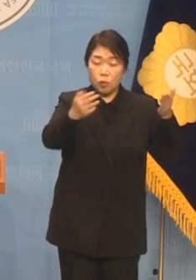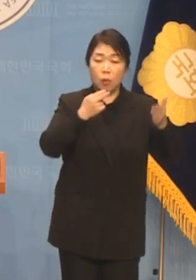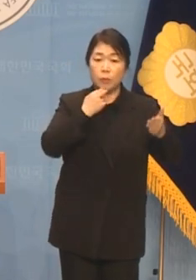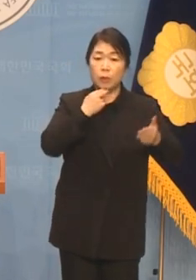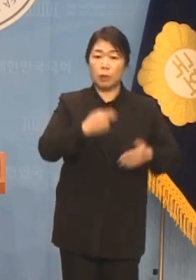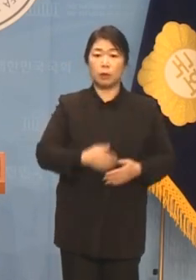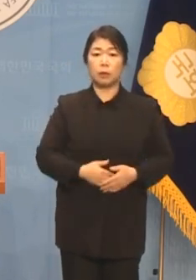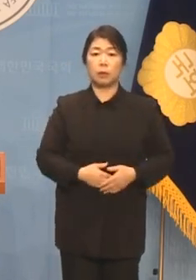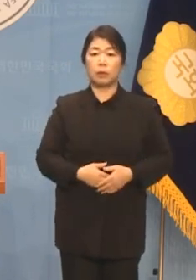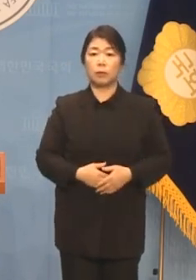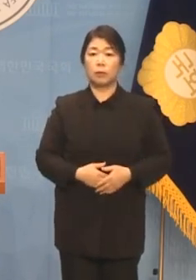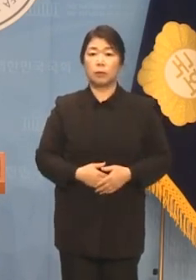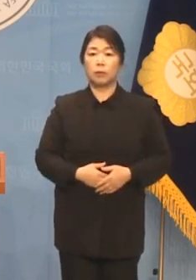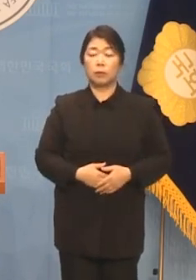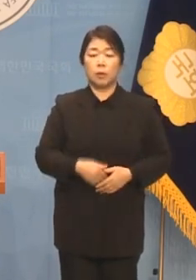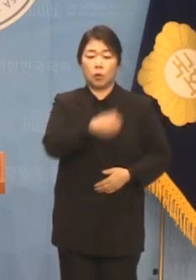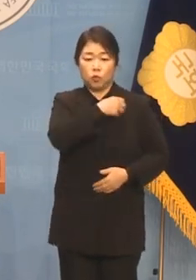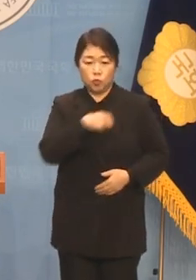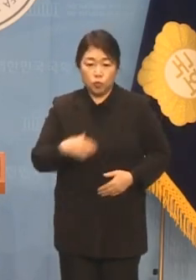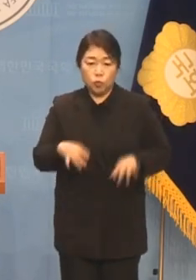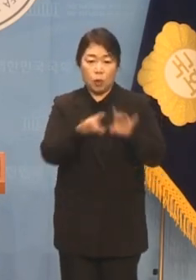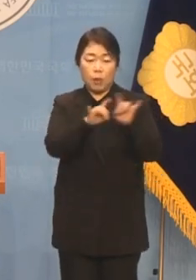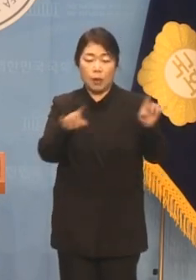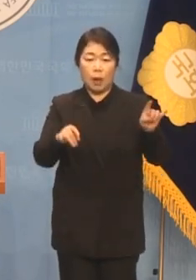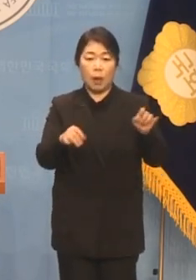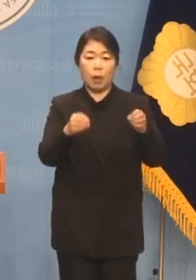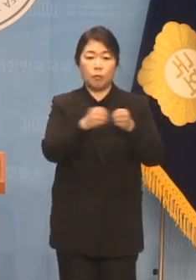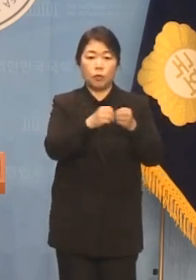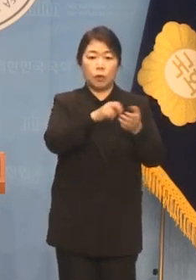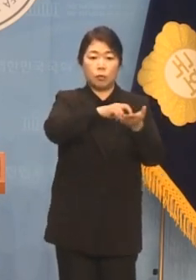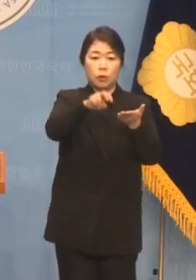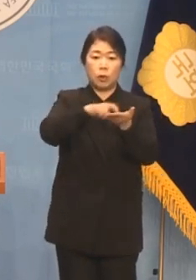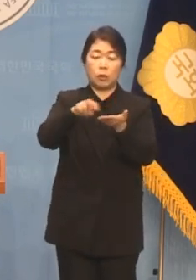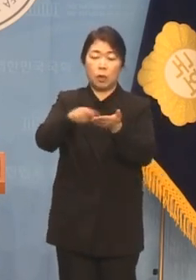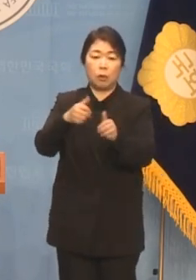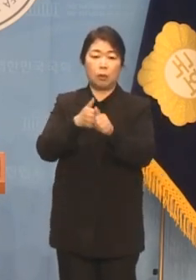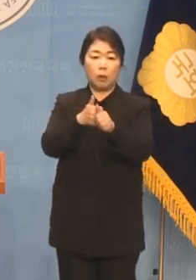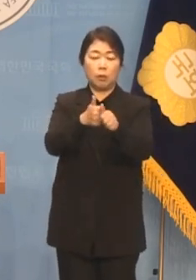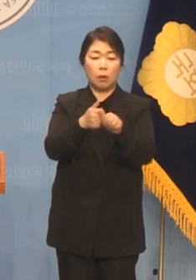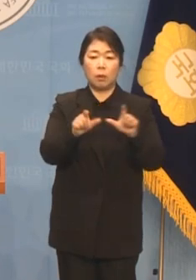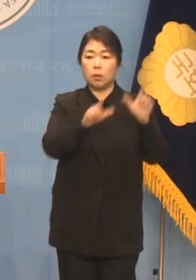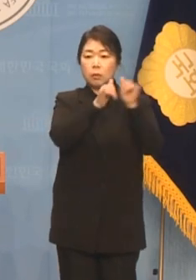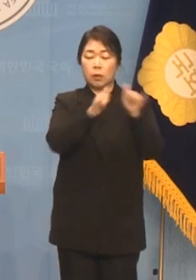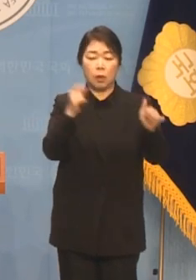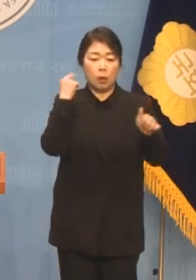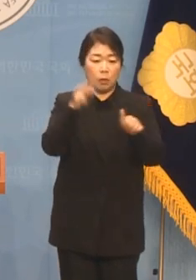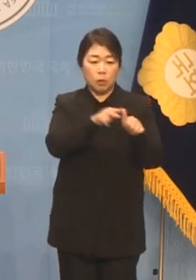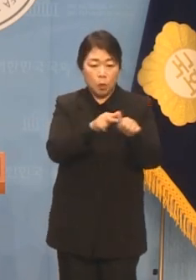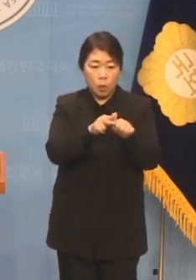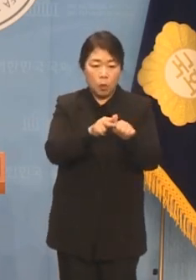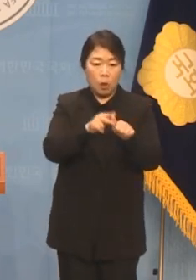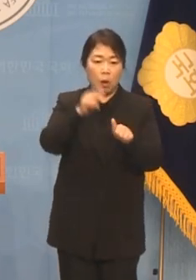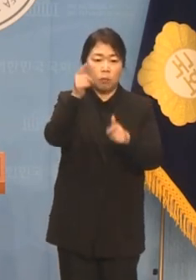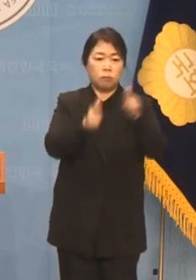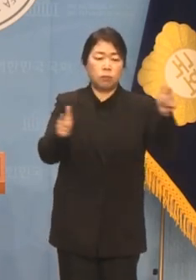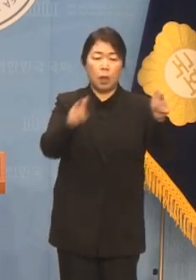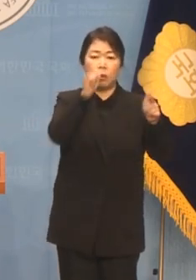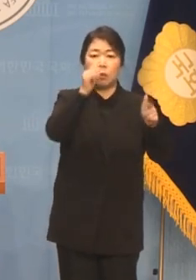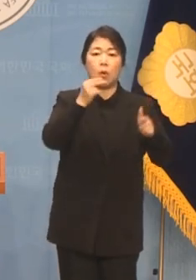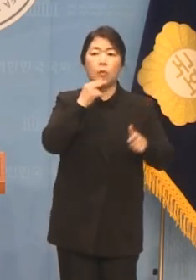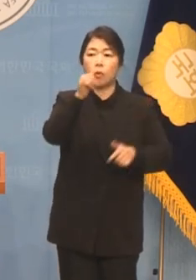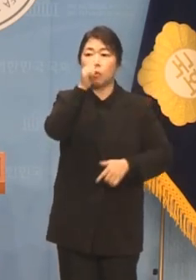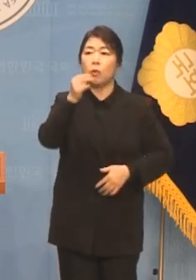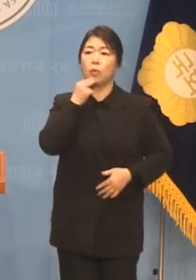않았습니다 각 구마다 알림문자 유무에 따라 시민들의 정보는 천차 만 별이었고